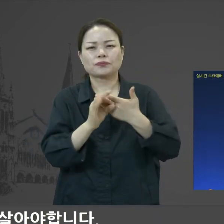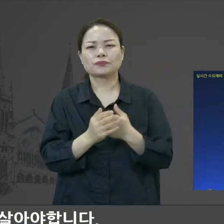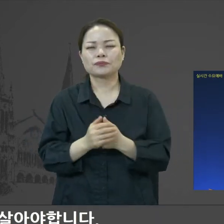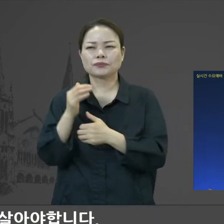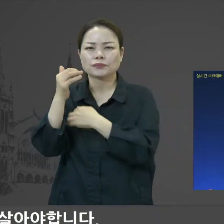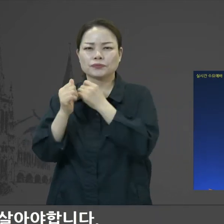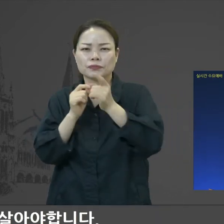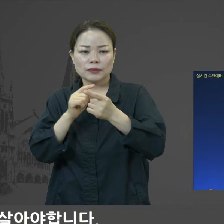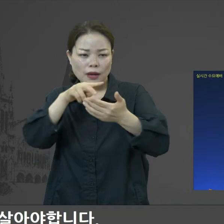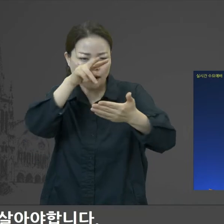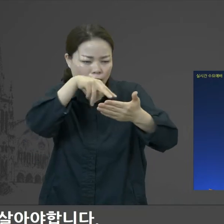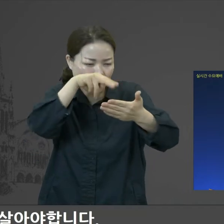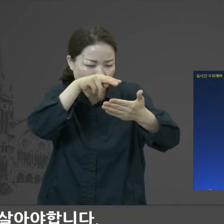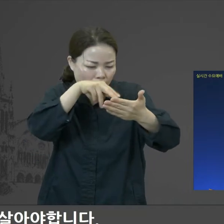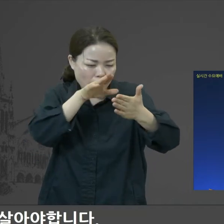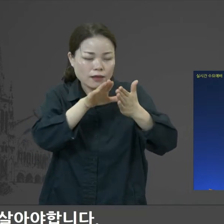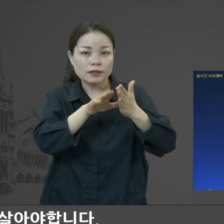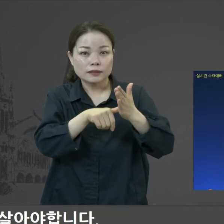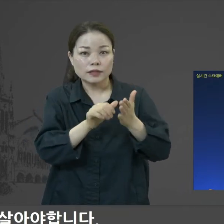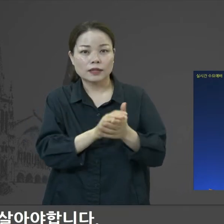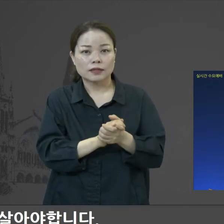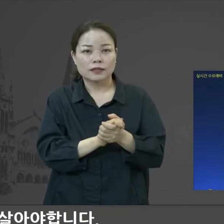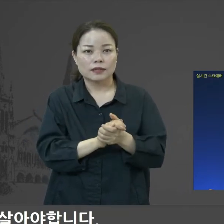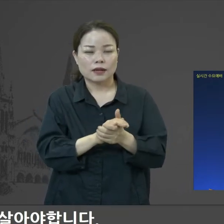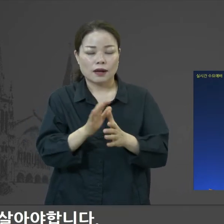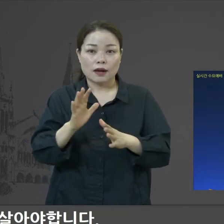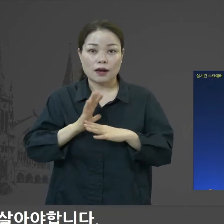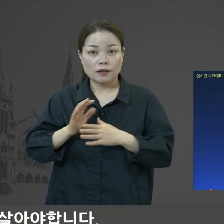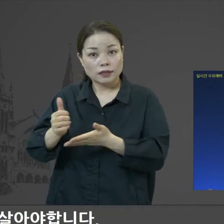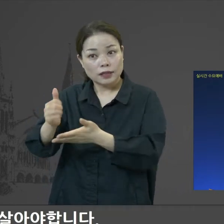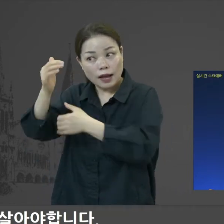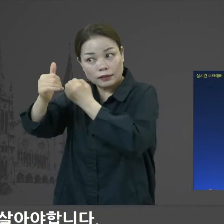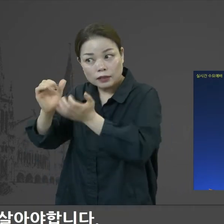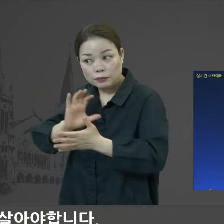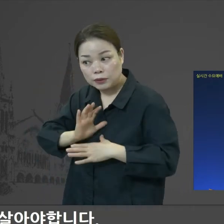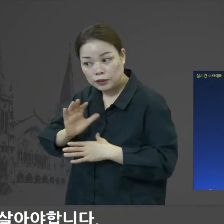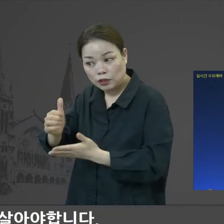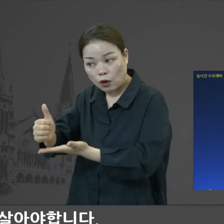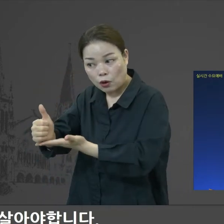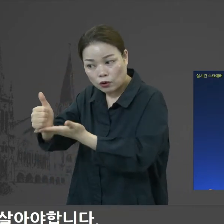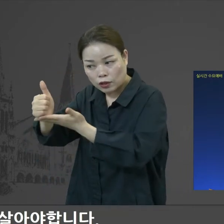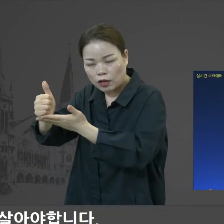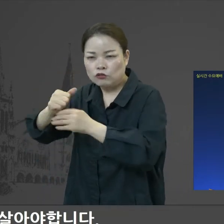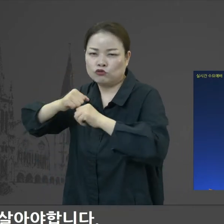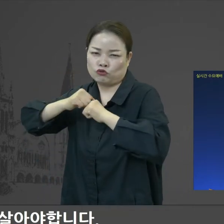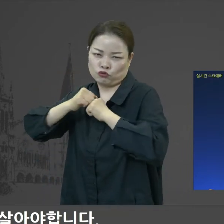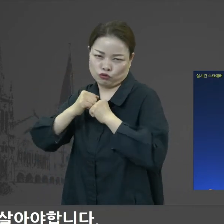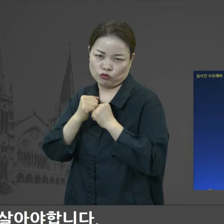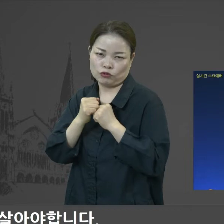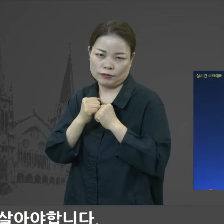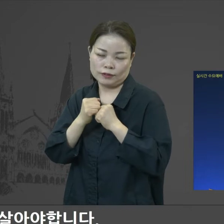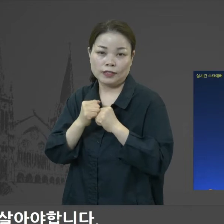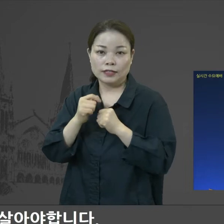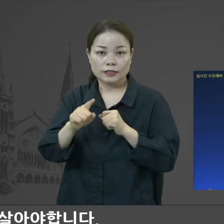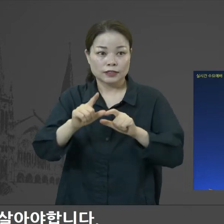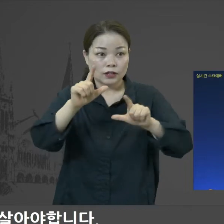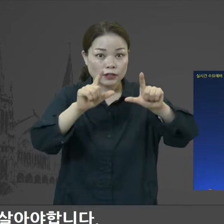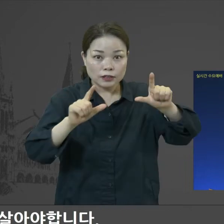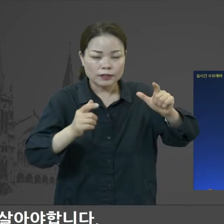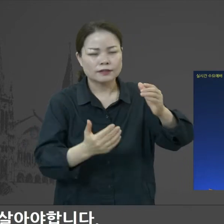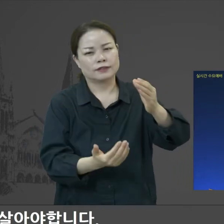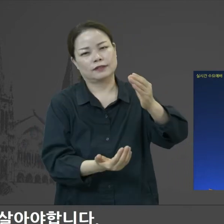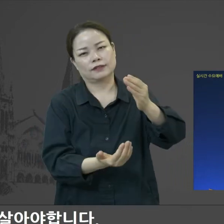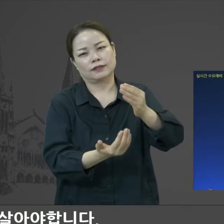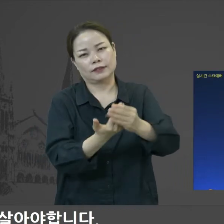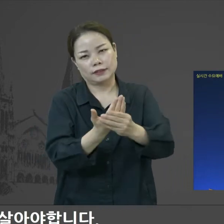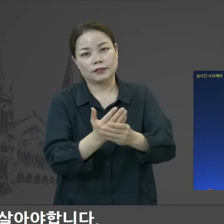하나님 말씀 읽을 때 하나님을 경외하고 순종하셔야 합니다. 이러한 현상이 일어나야 하는